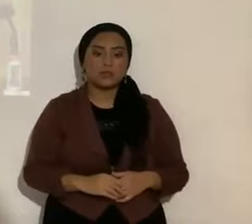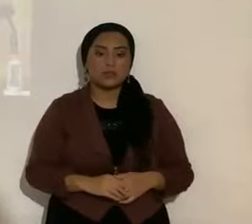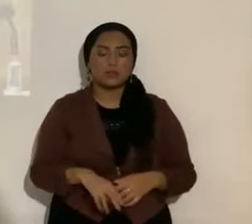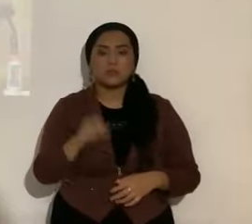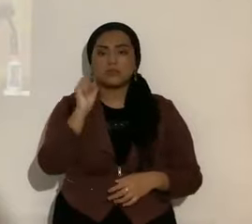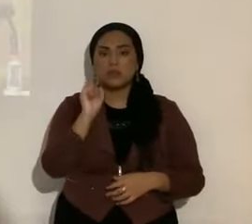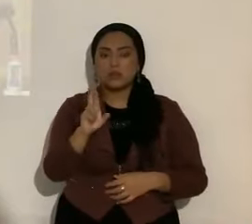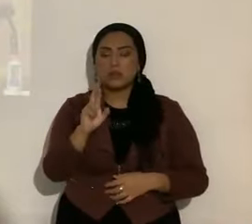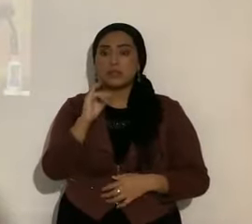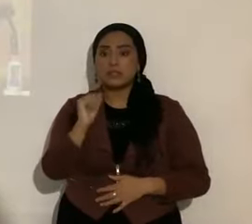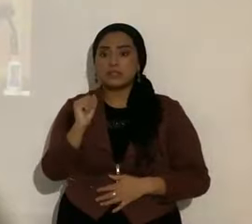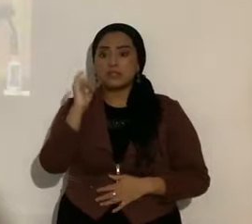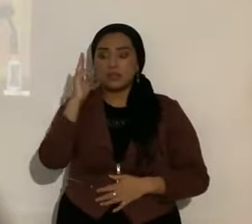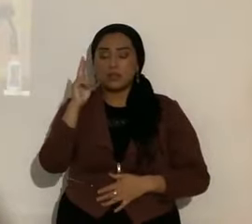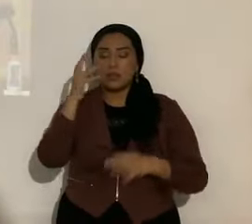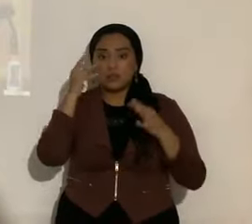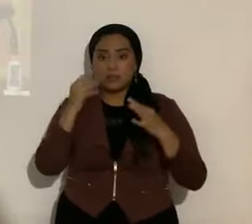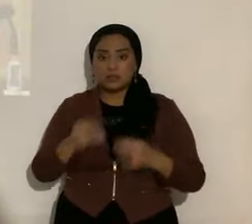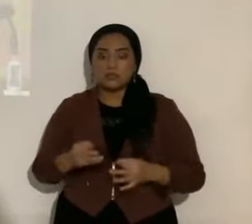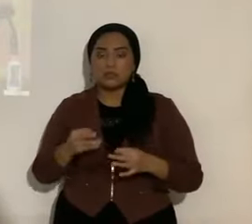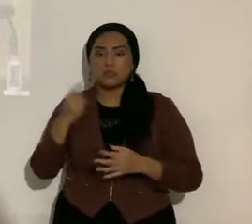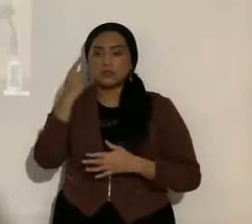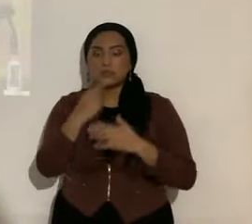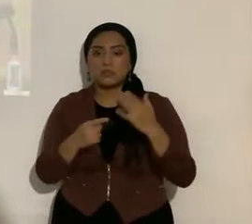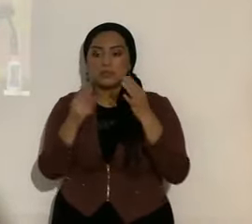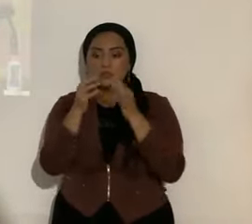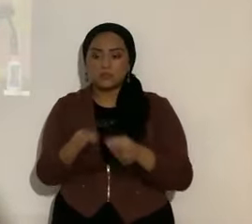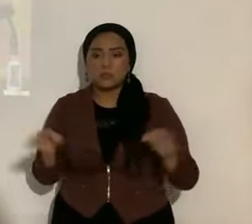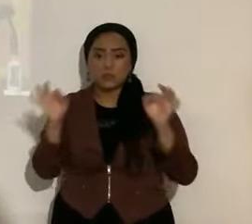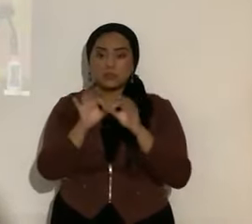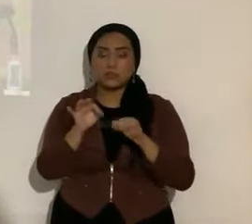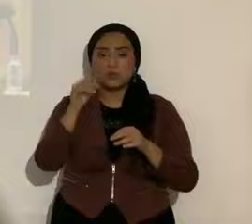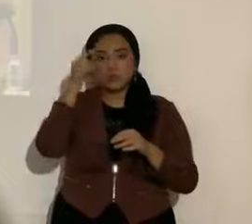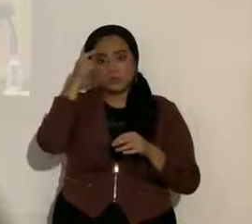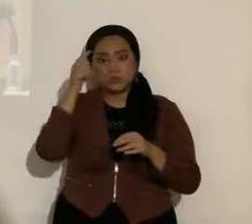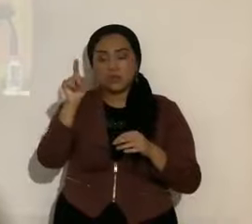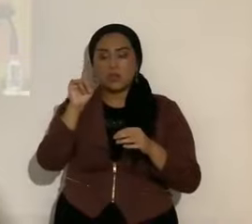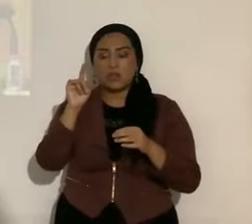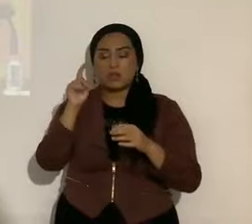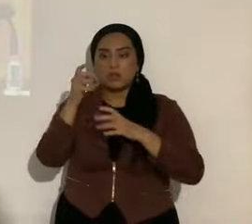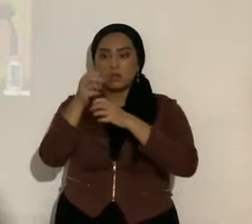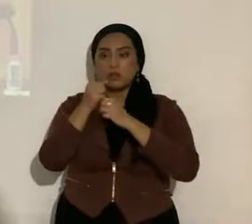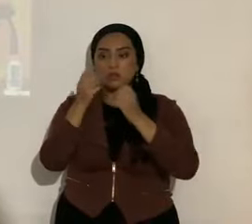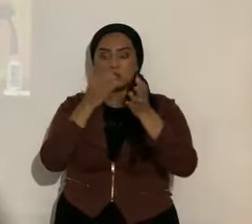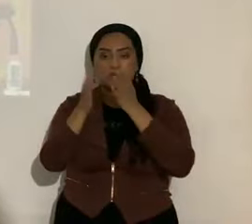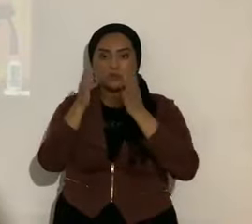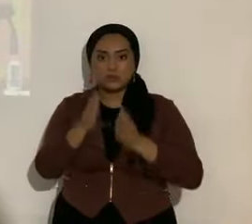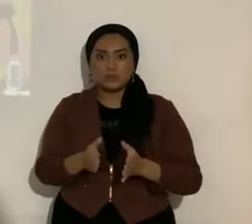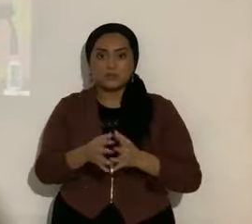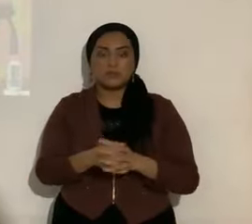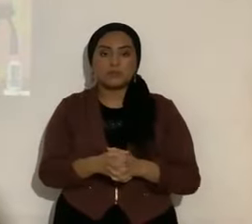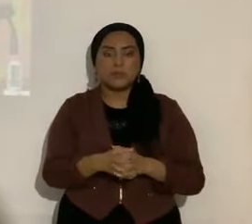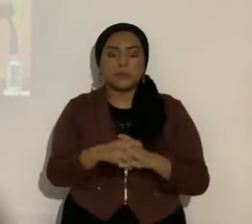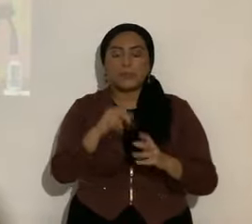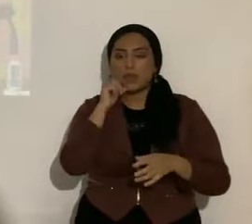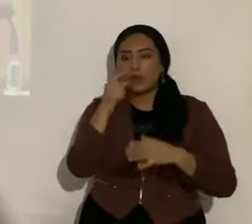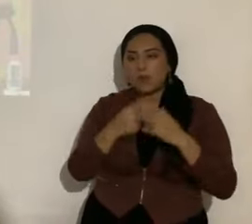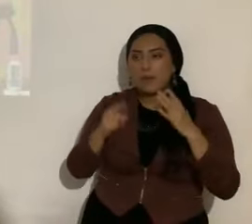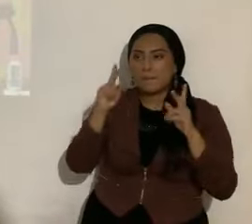o es más bien la voluntad de Yahweh lo que cuenta para ser heredero de un ministerio, no lo que piense